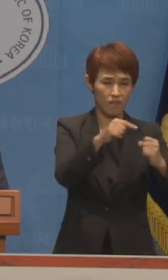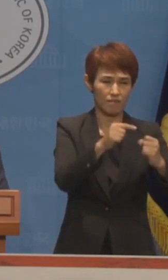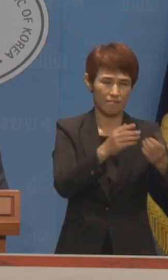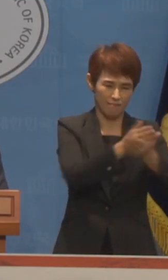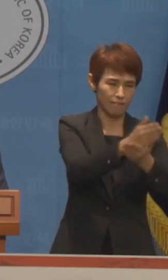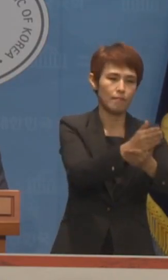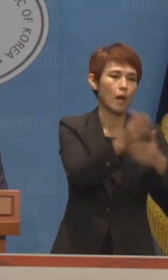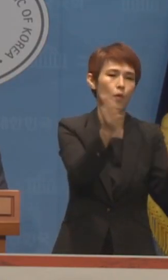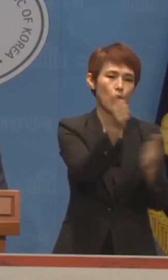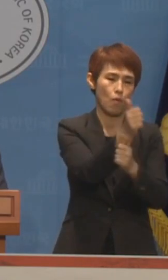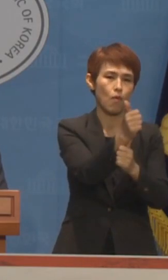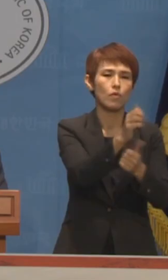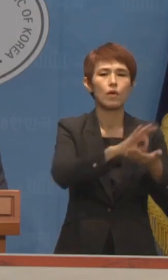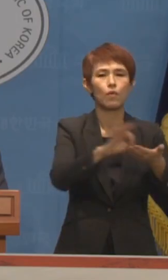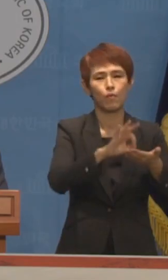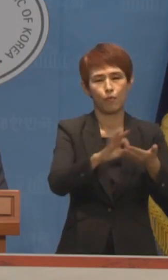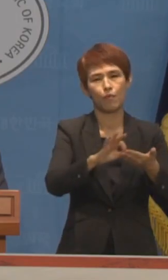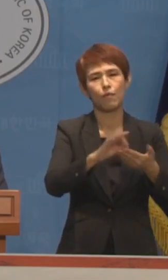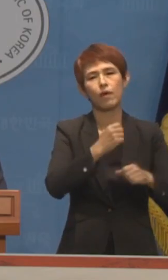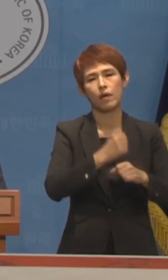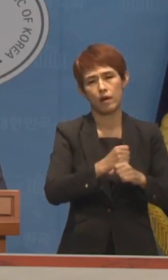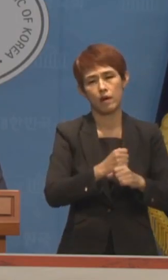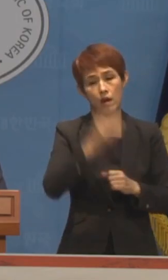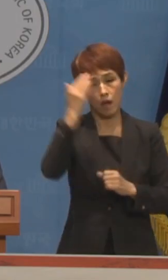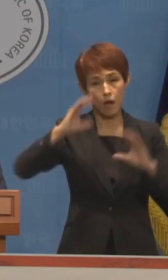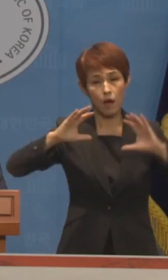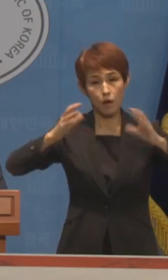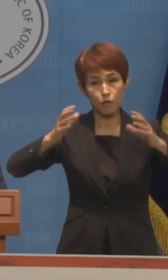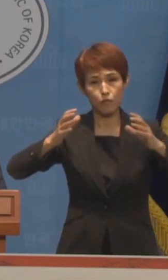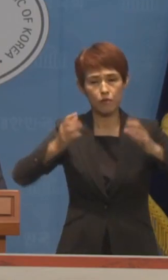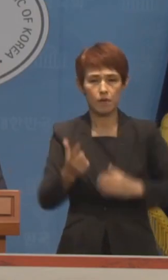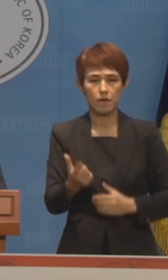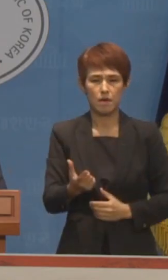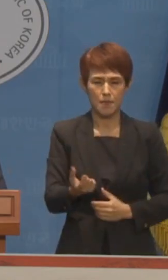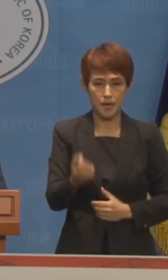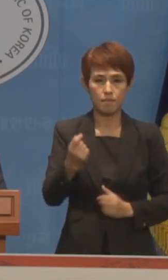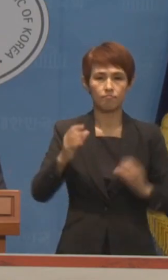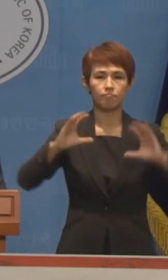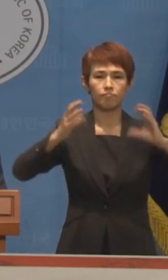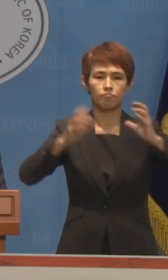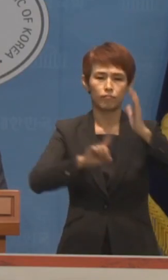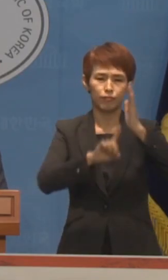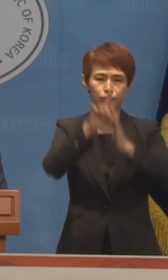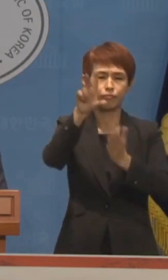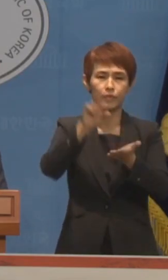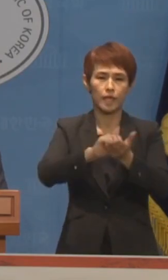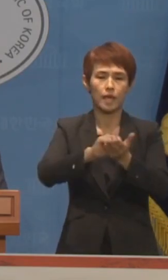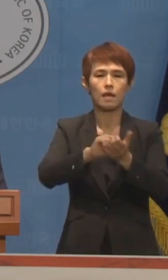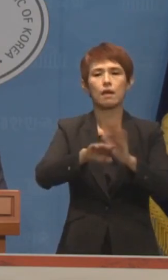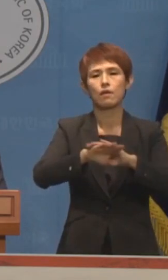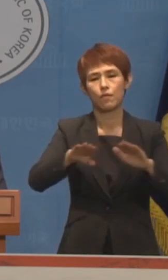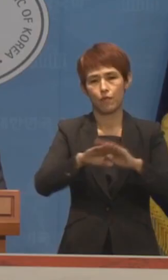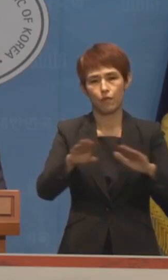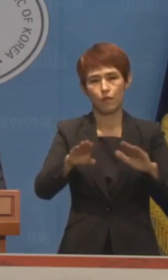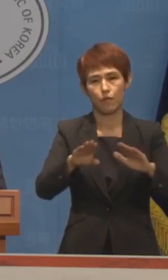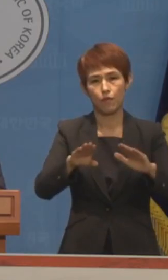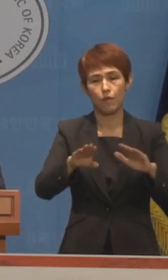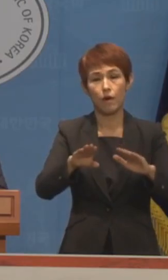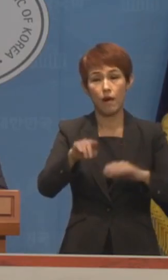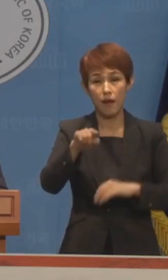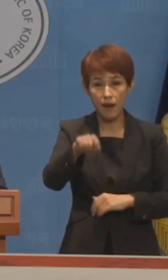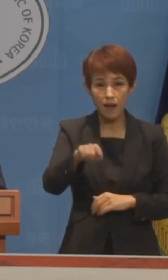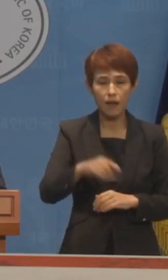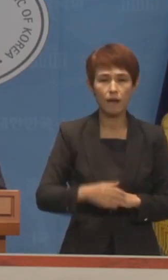보조에너지원으로서의 역할을 제대로 해서 대한민국이 보다 빠르게 기후위기로부터 벗어나고 또 한편으로 기후악당